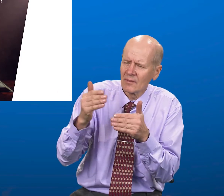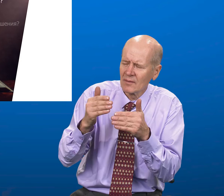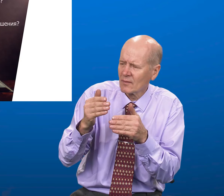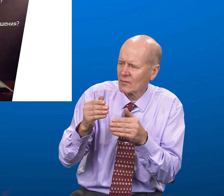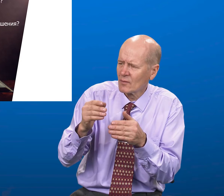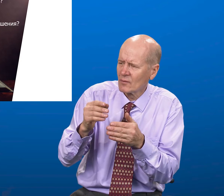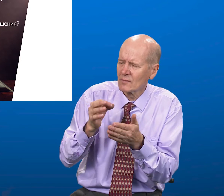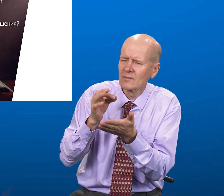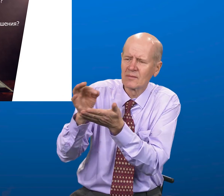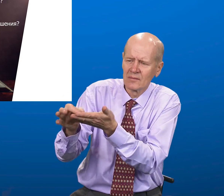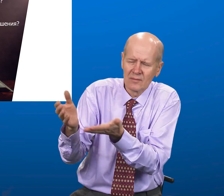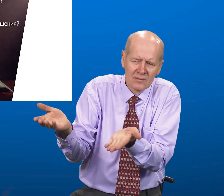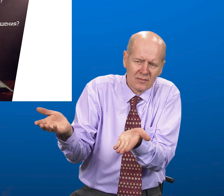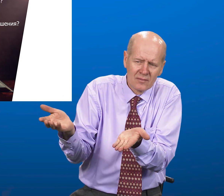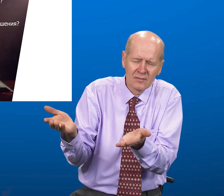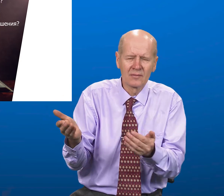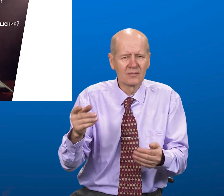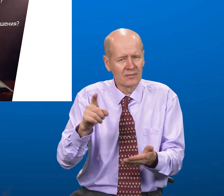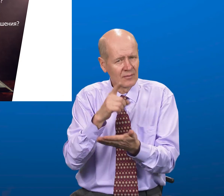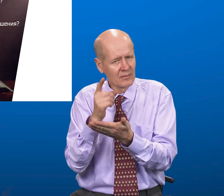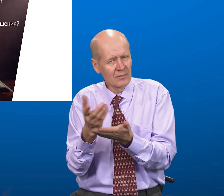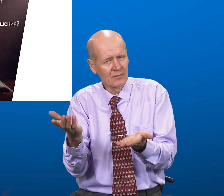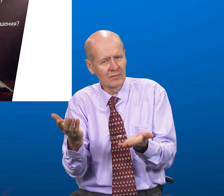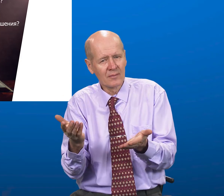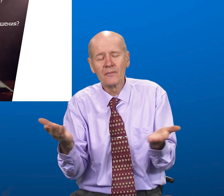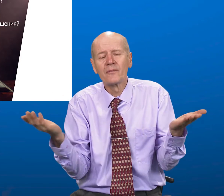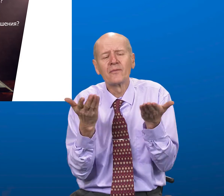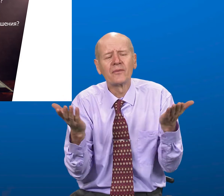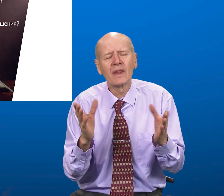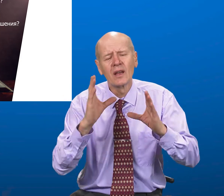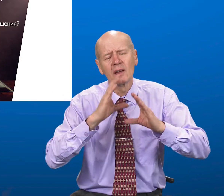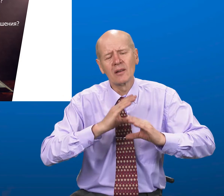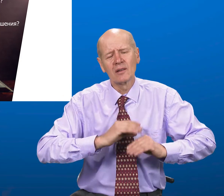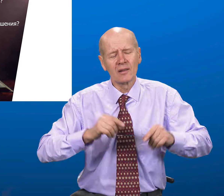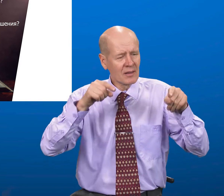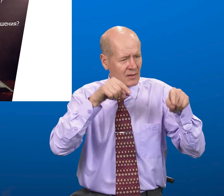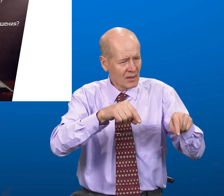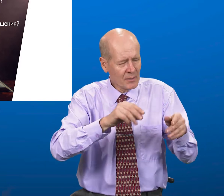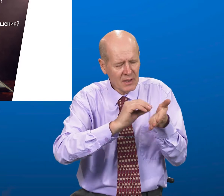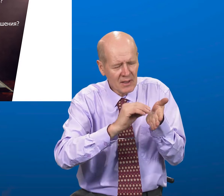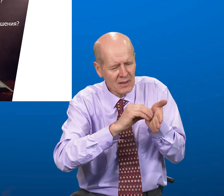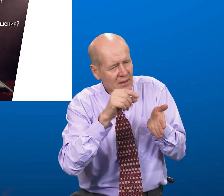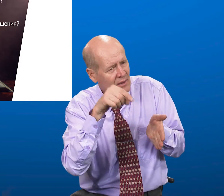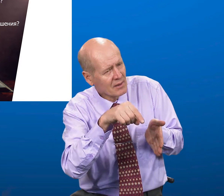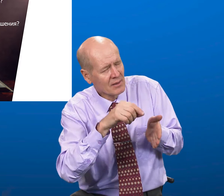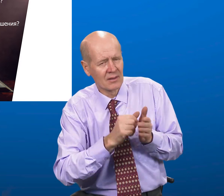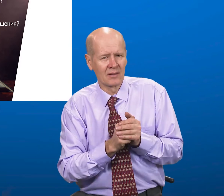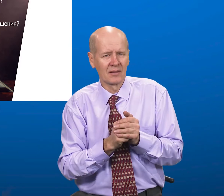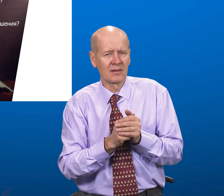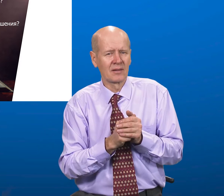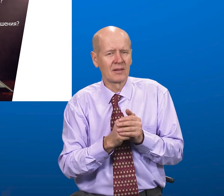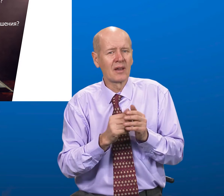относится? Каким открывает нам Бога эта весть утешения? Какие утешительные вести,